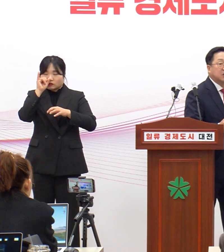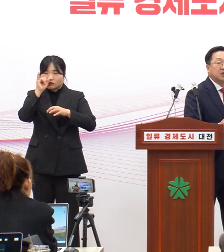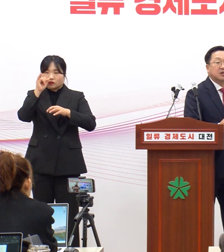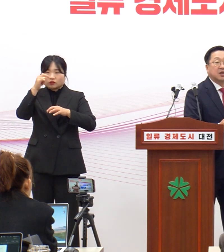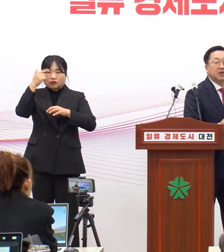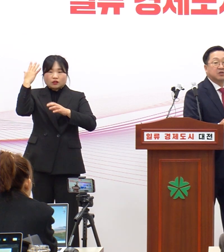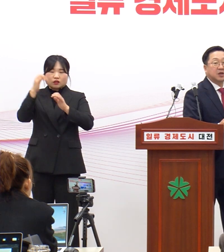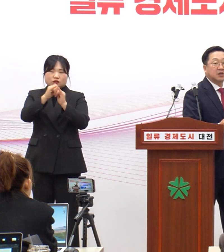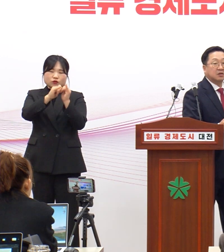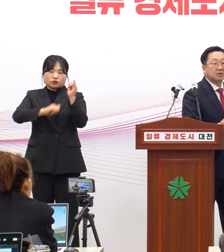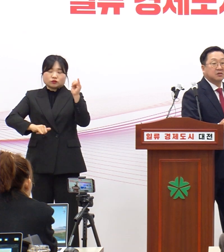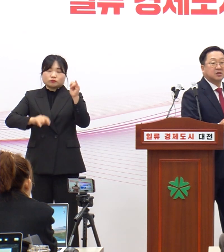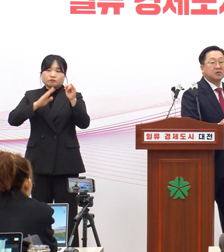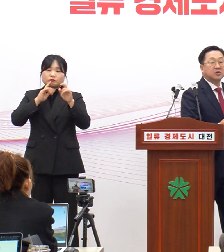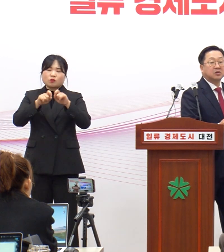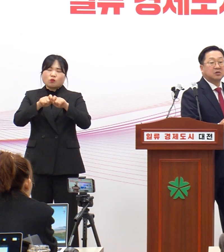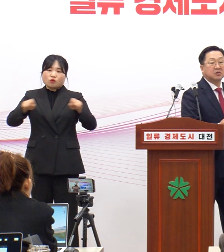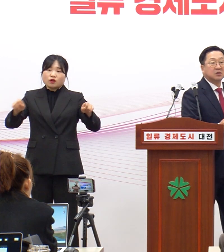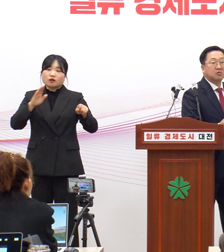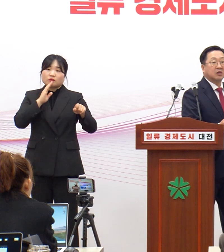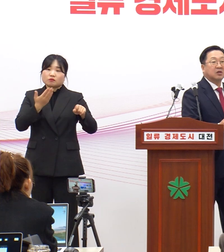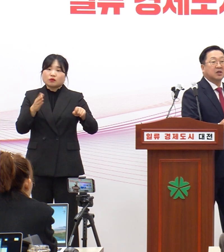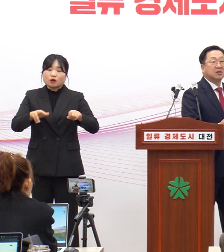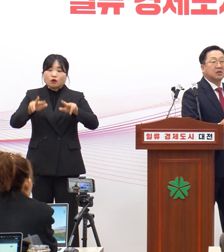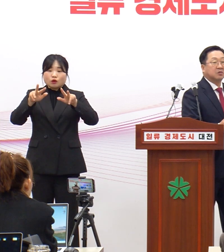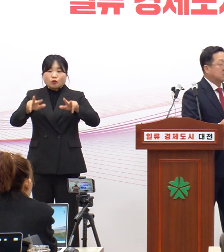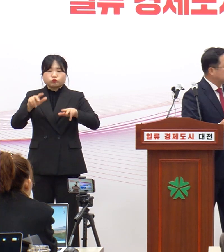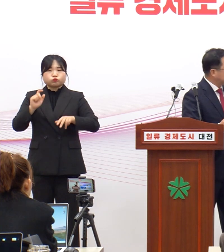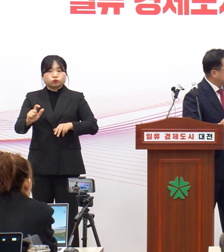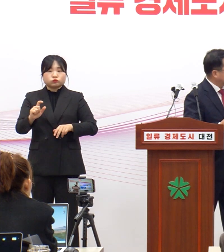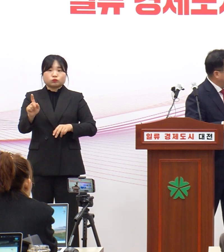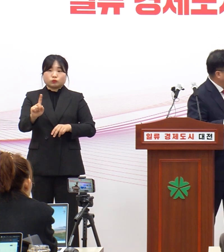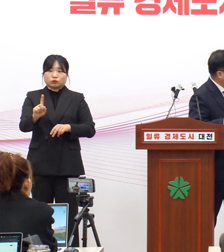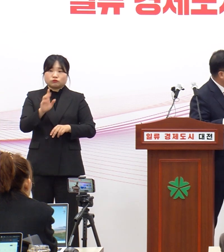역사가 오래된 다리지만 지금도 관광객들